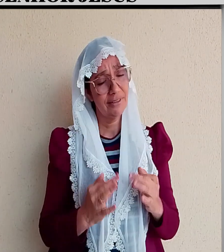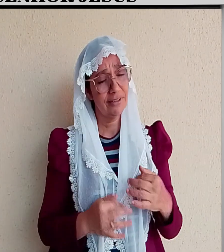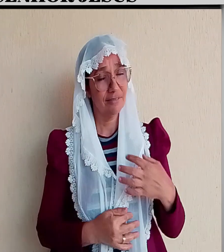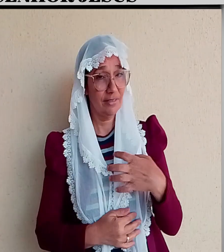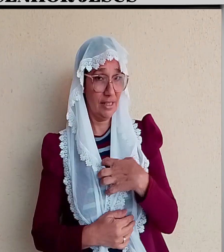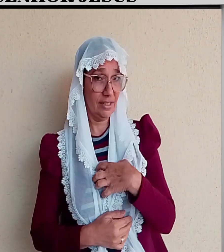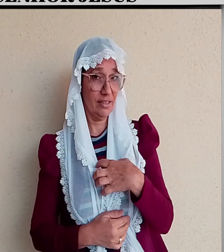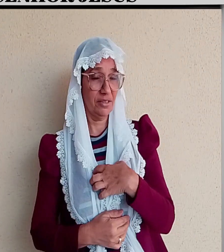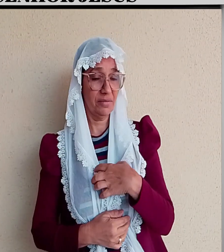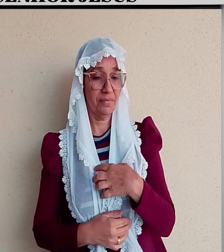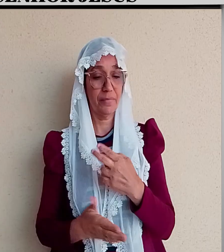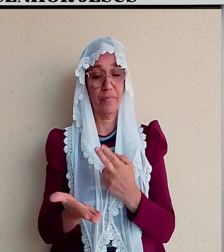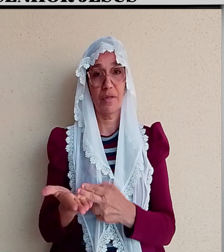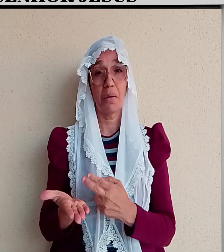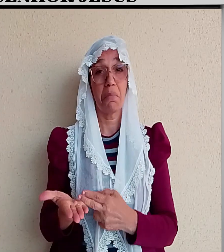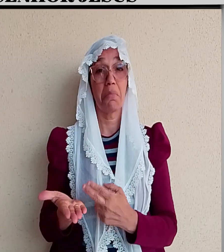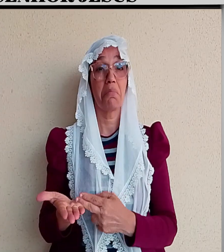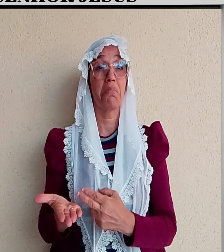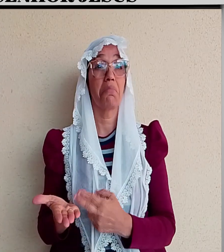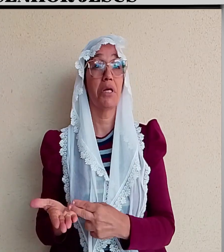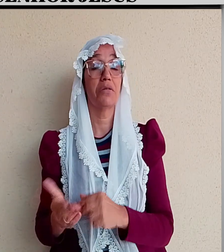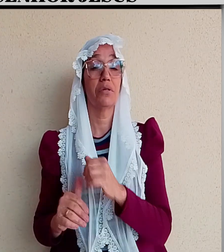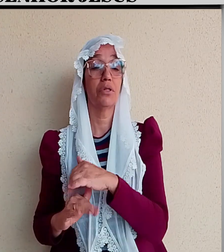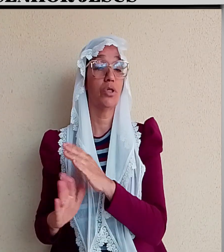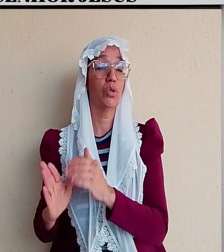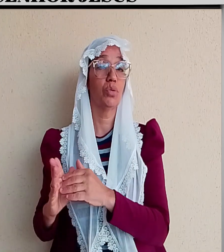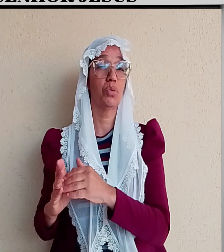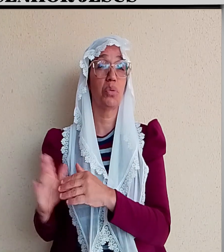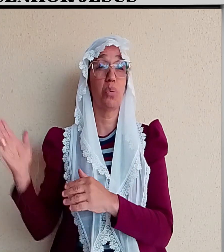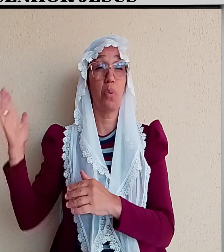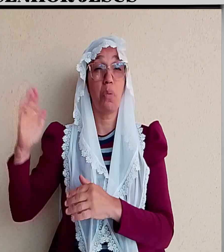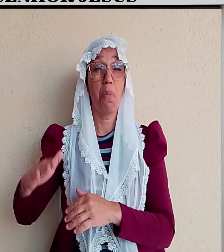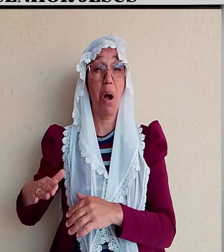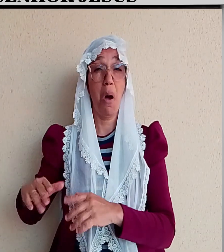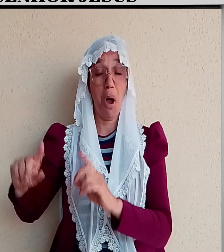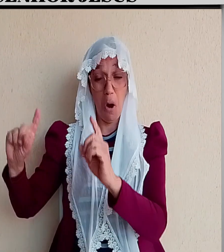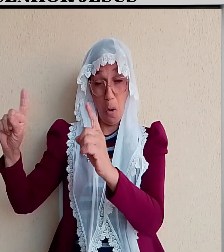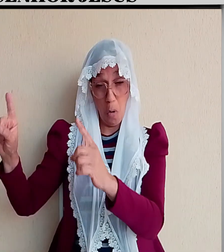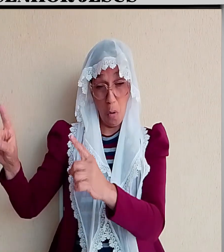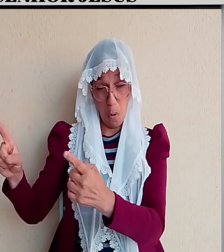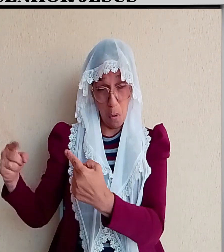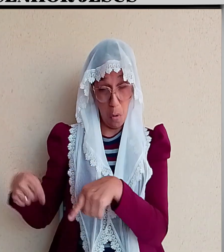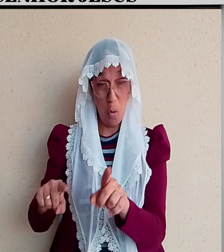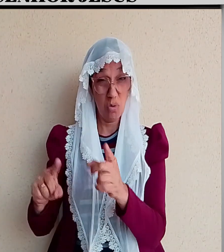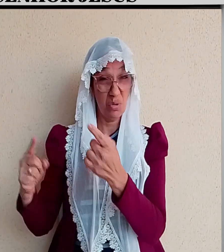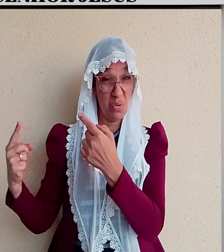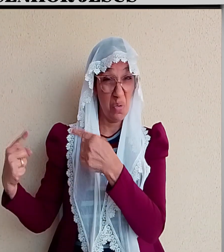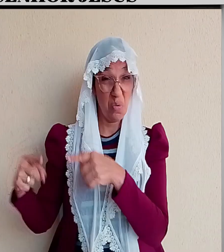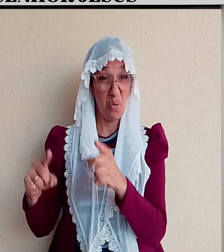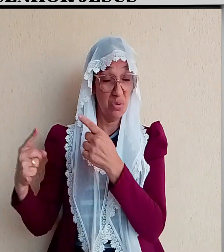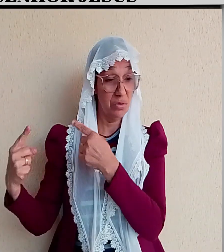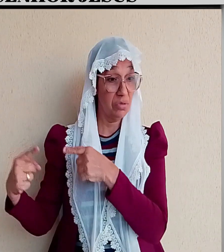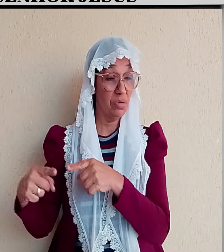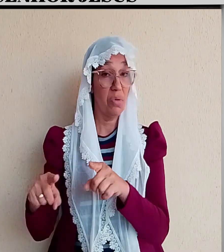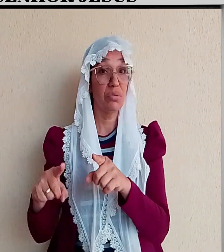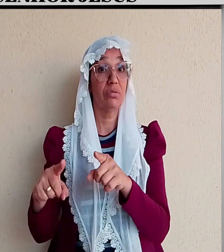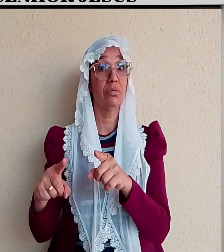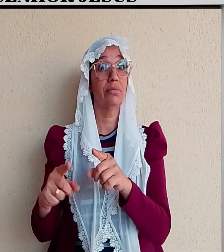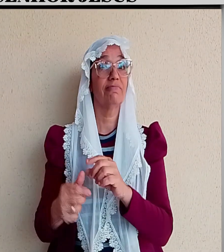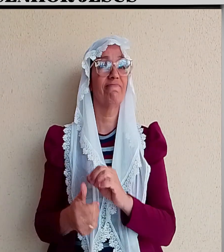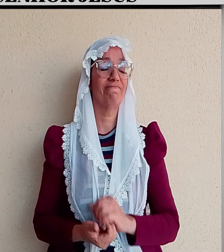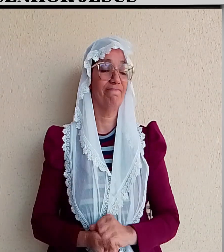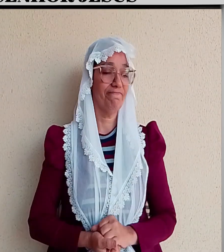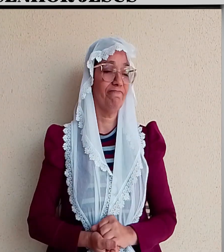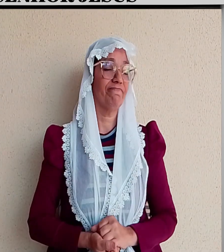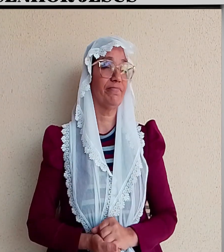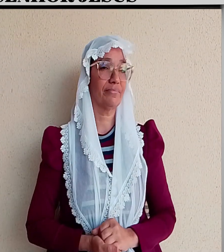vós, aleluia, o teu nome será escrito na lista daqueles que são filhos verdadeiros, lavados